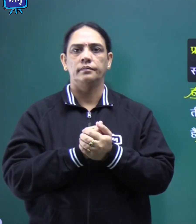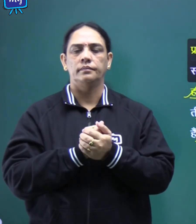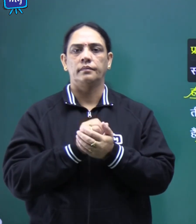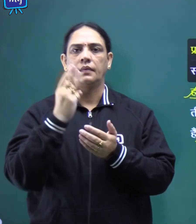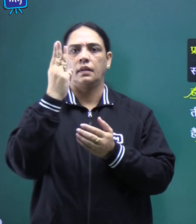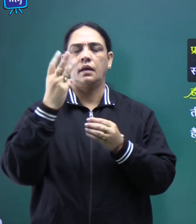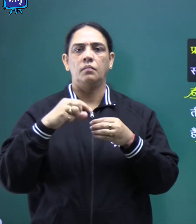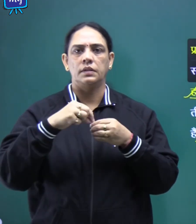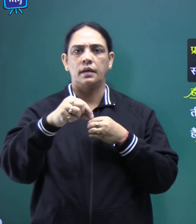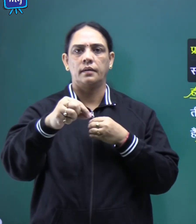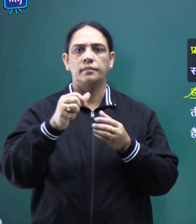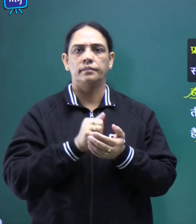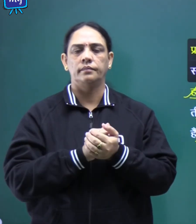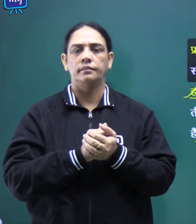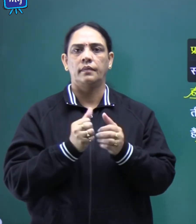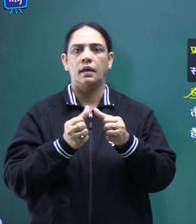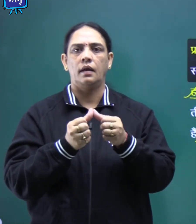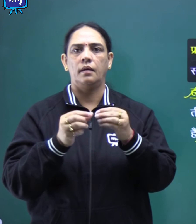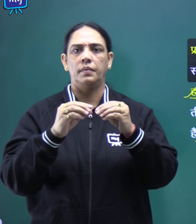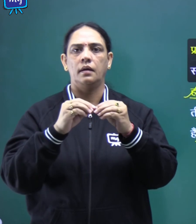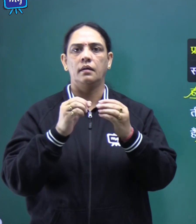3 भुजाएं AB,